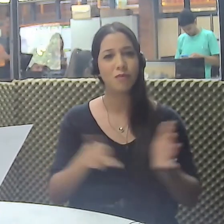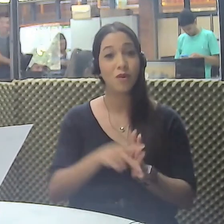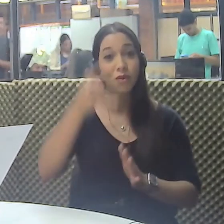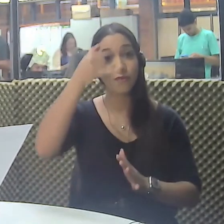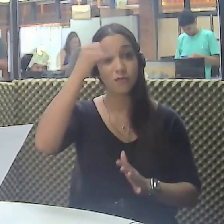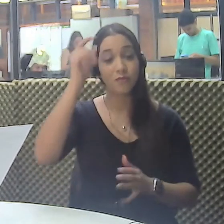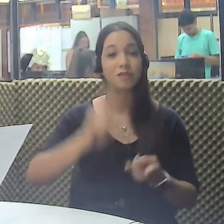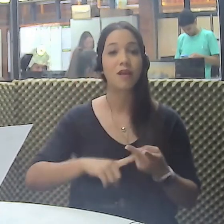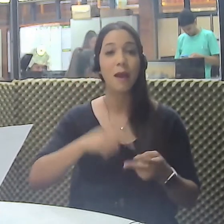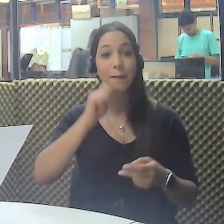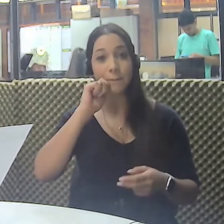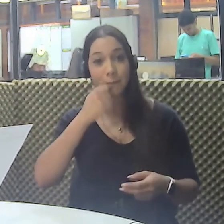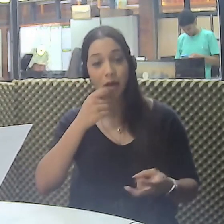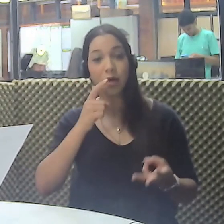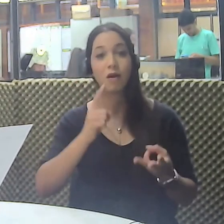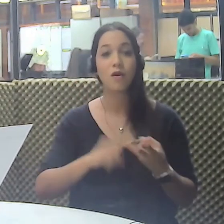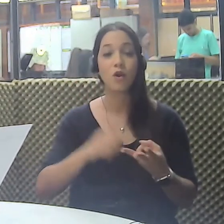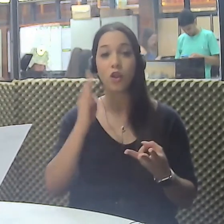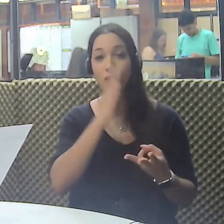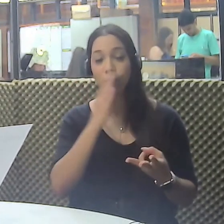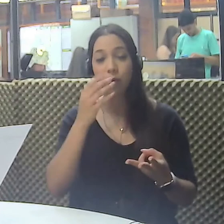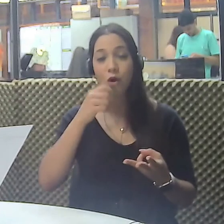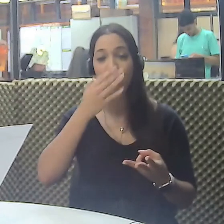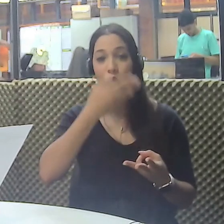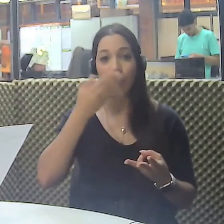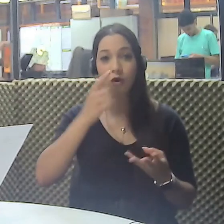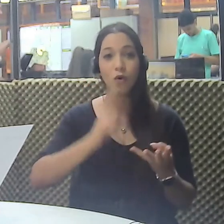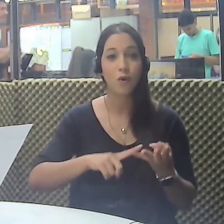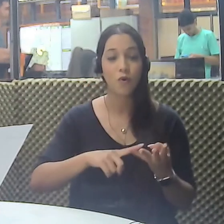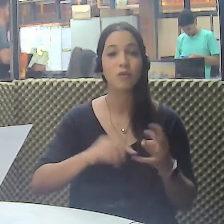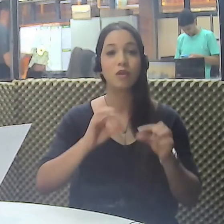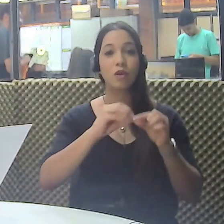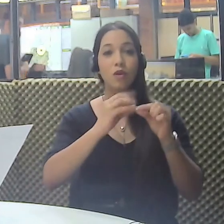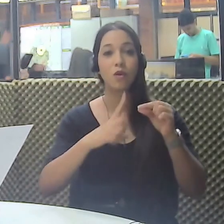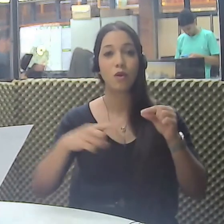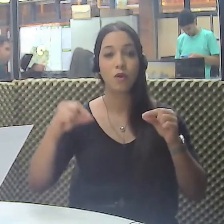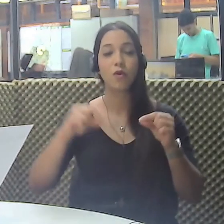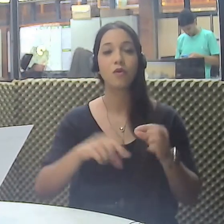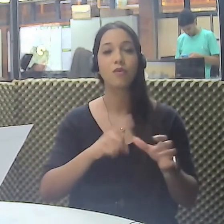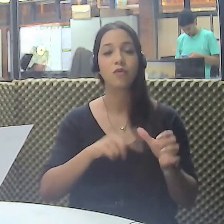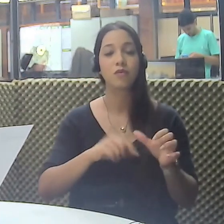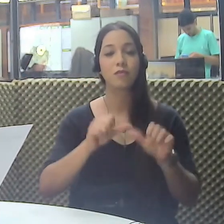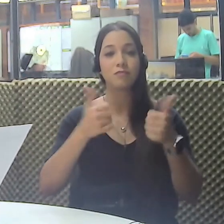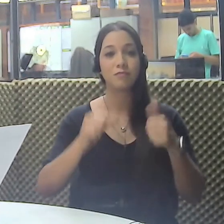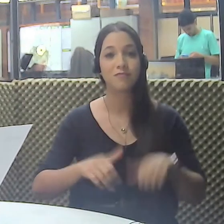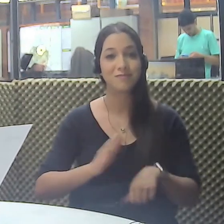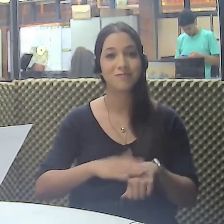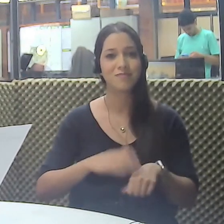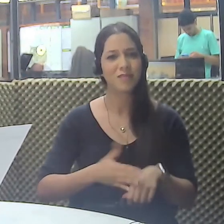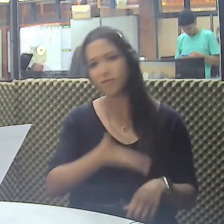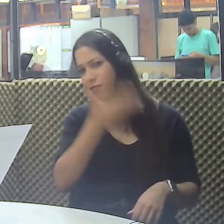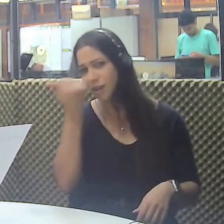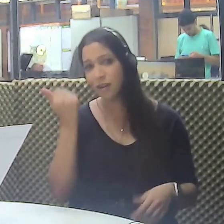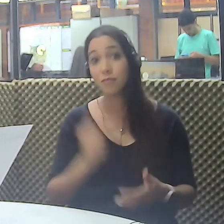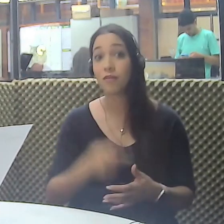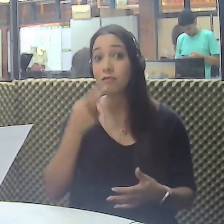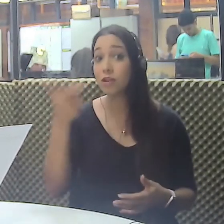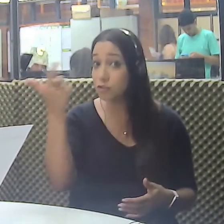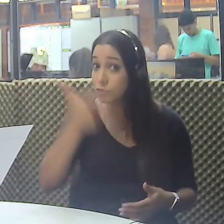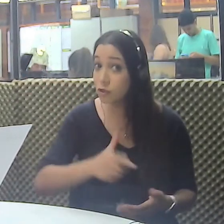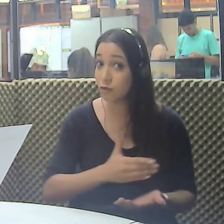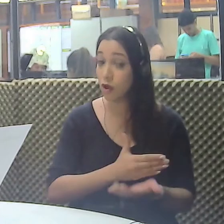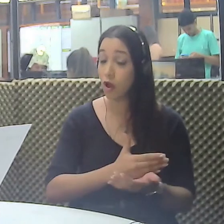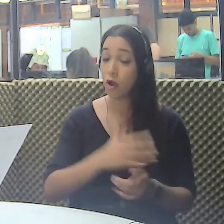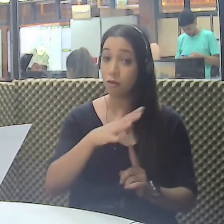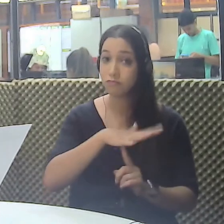incluindo panificação, confeitaria, orgânicos, artesanato e muito mais. Participe! Eu vou repetir, o funcionamento